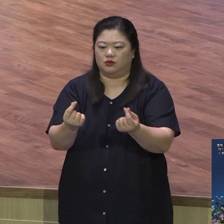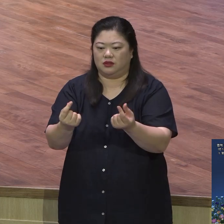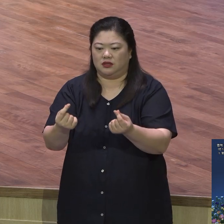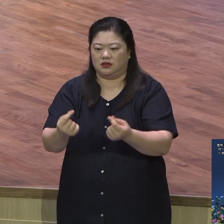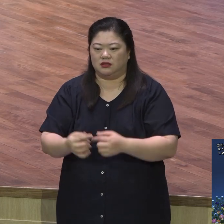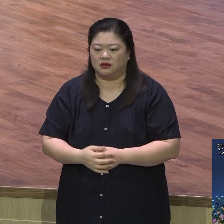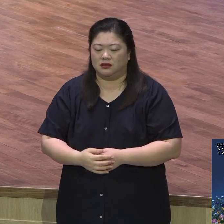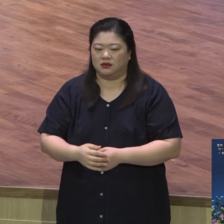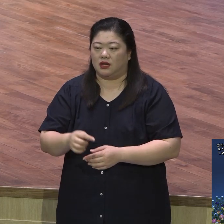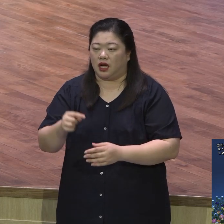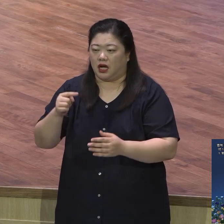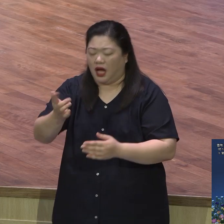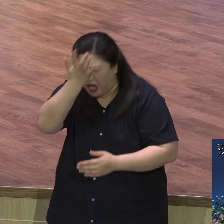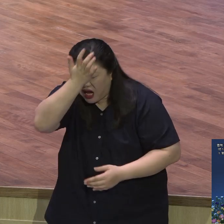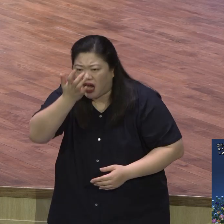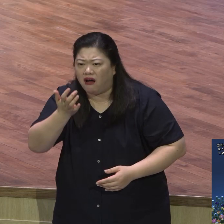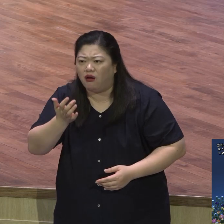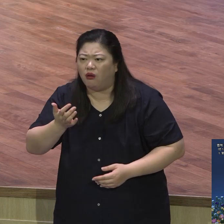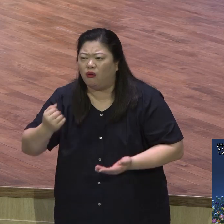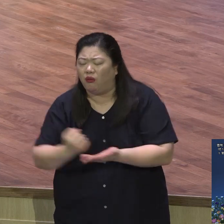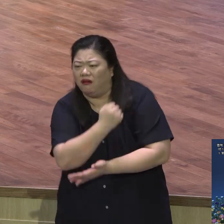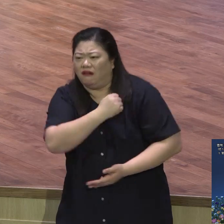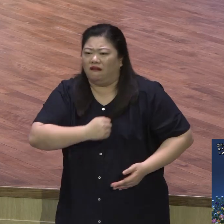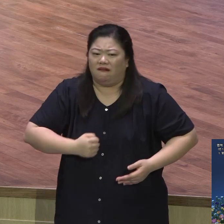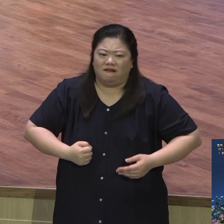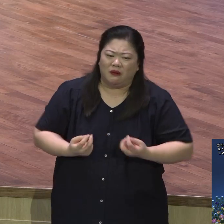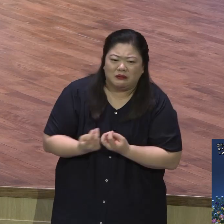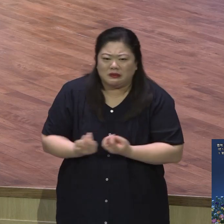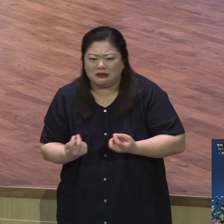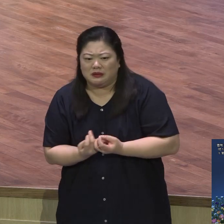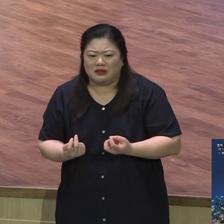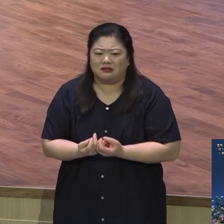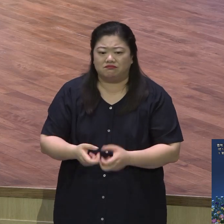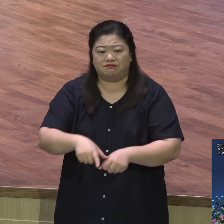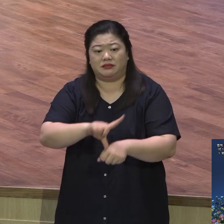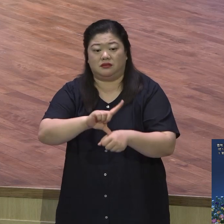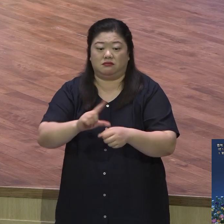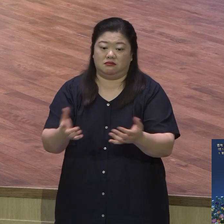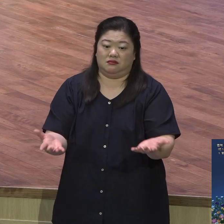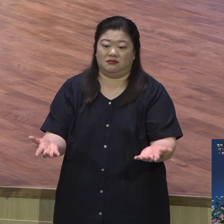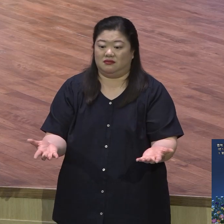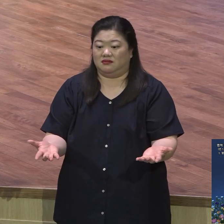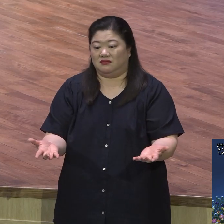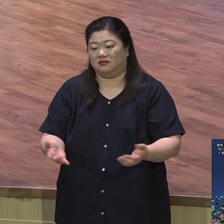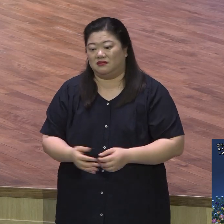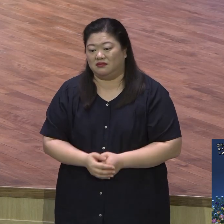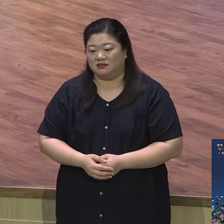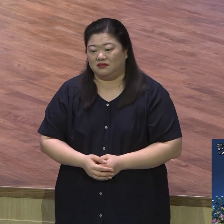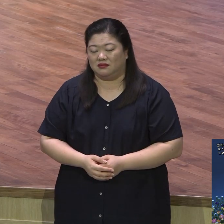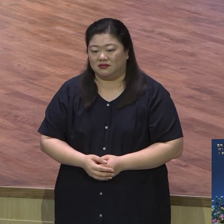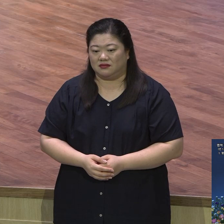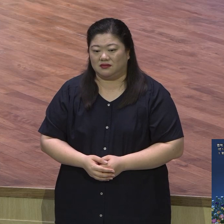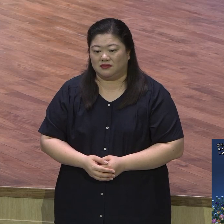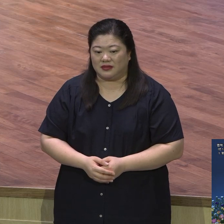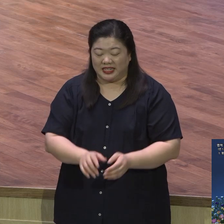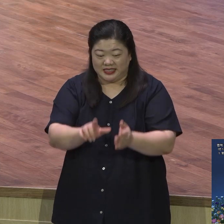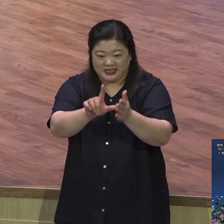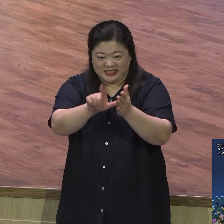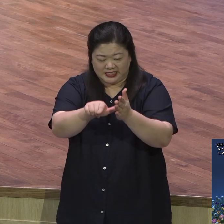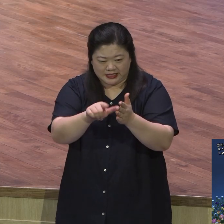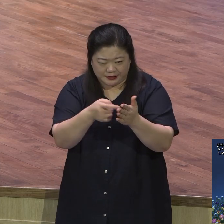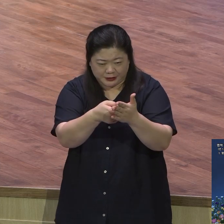그러니까 힘을 전부 다 낭비하고 반단 말이에요 결국은 다 인생을 세월을 아끼는